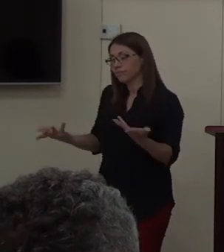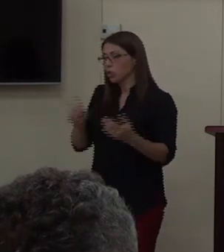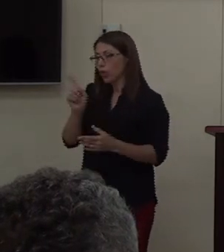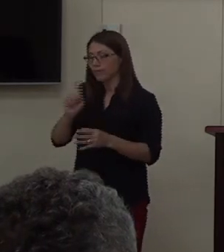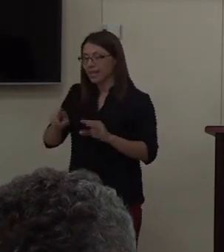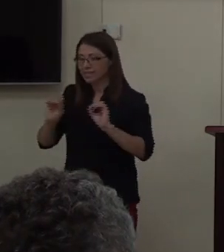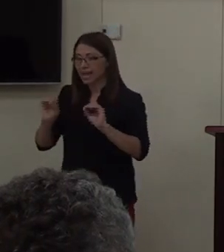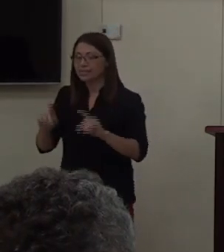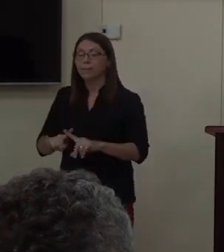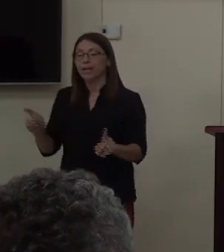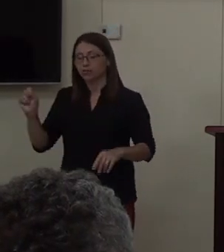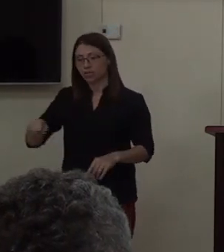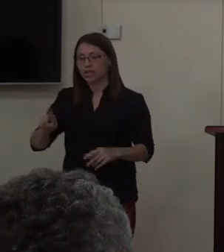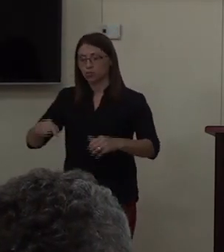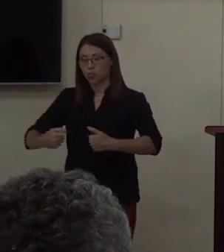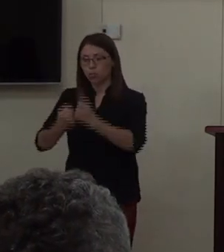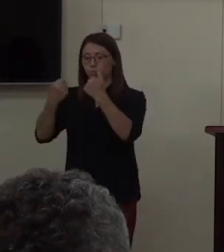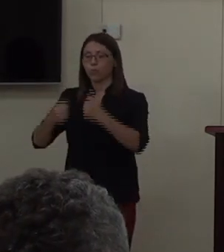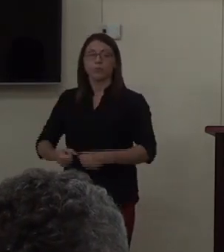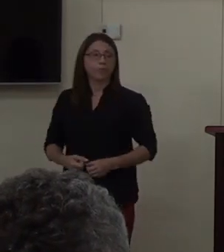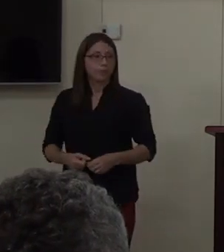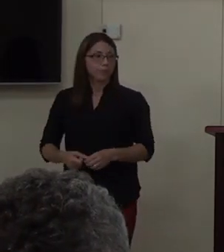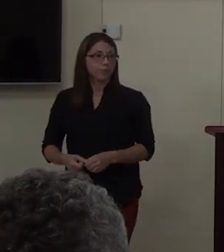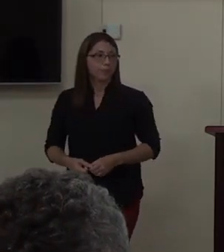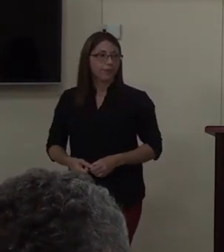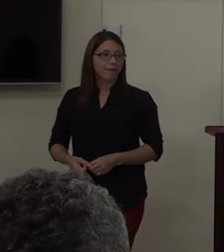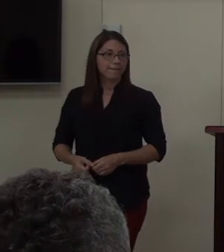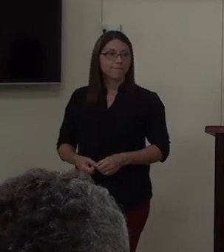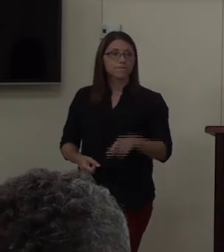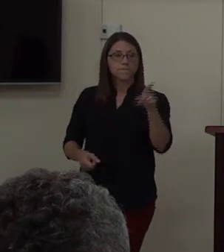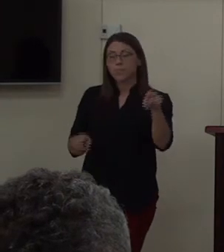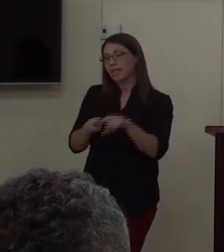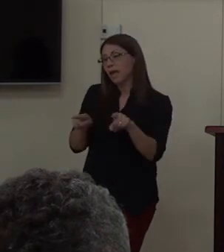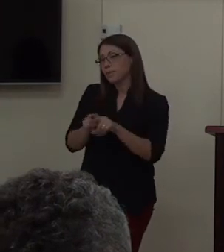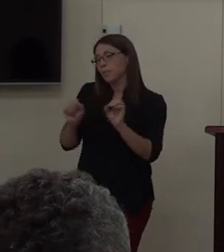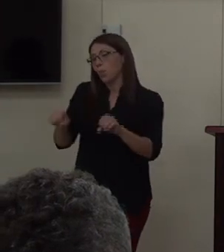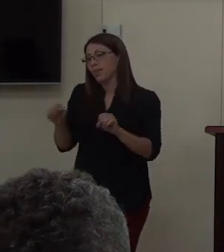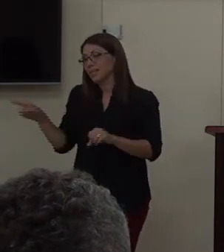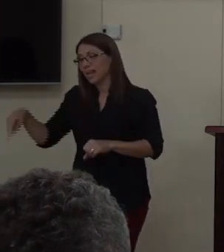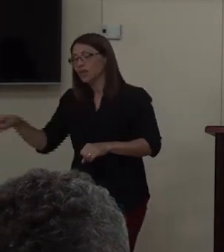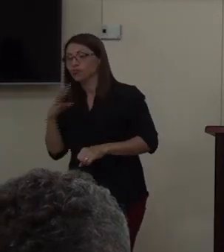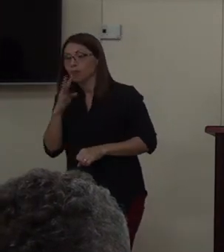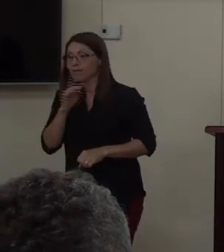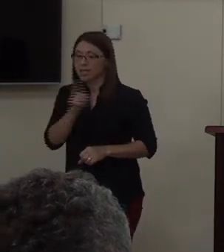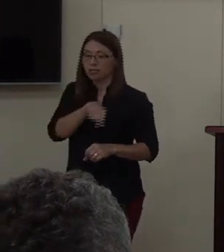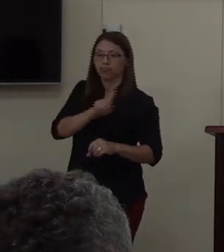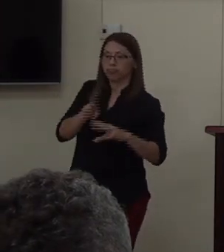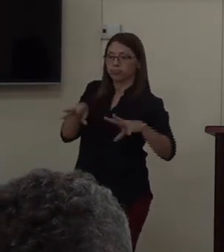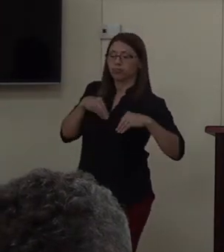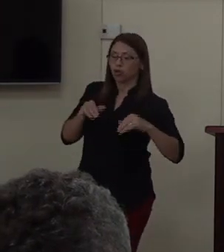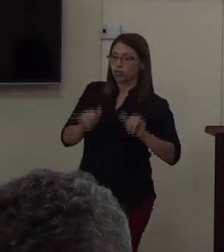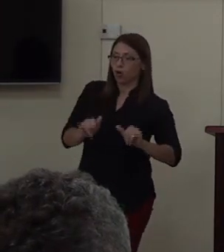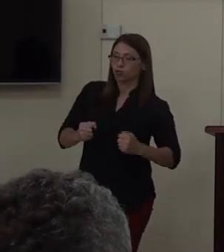enseñarse. Pero sí, es un reto enorme. Pueden no ser consistentes también, supongo. Claro, claro. Pero también incluso lo que